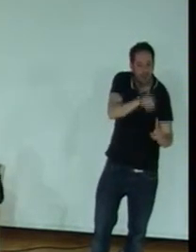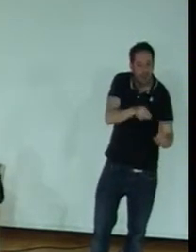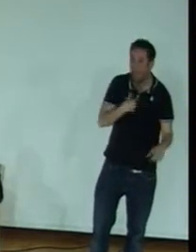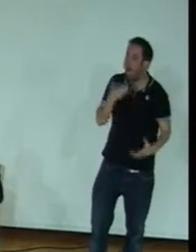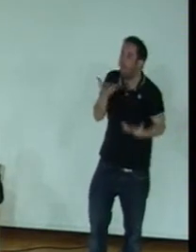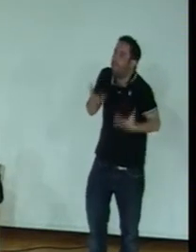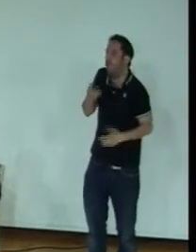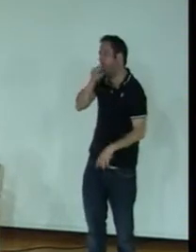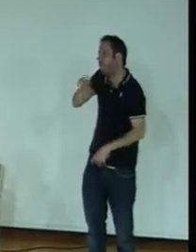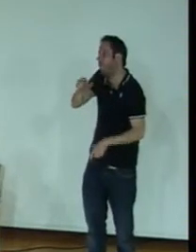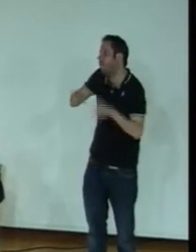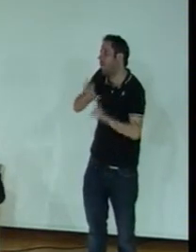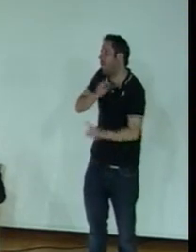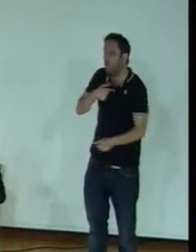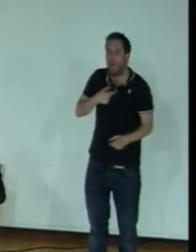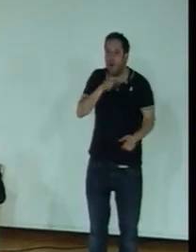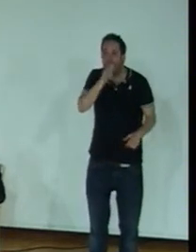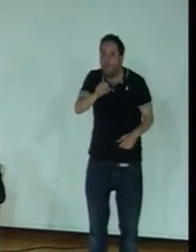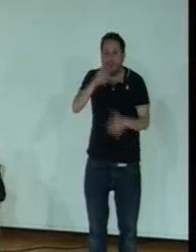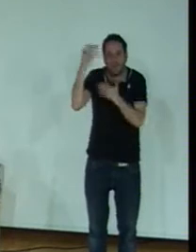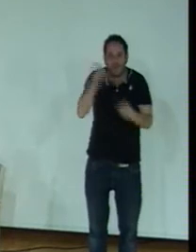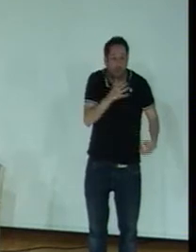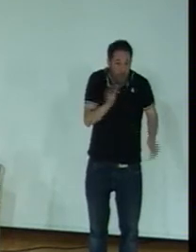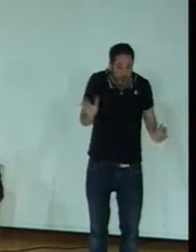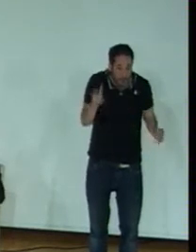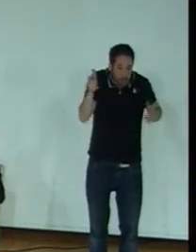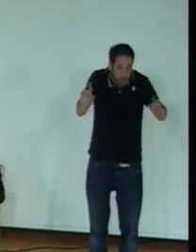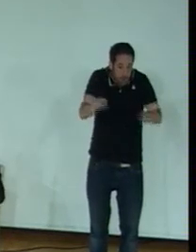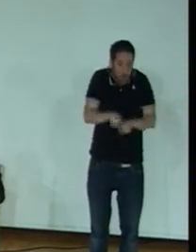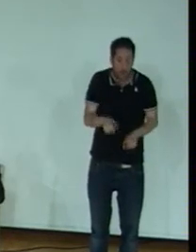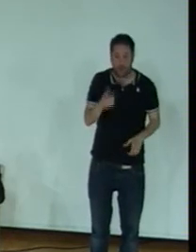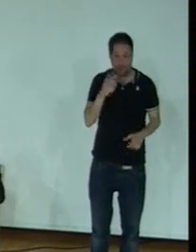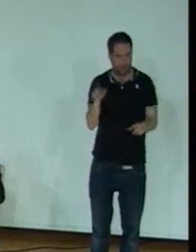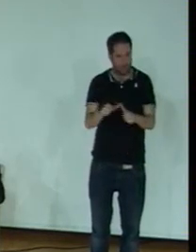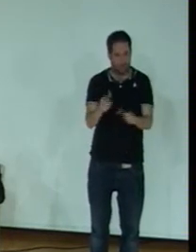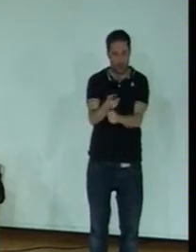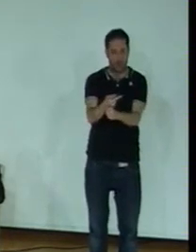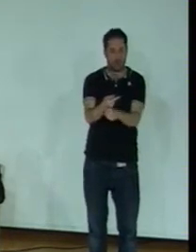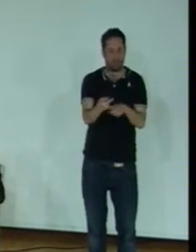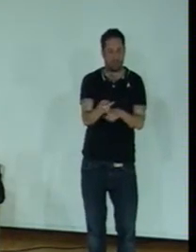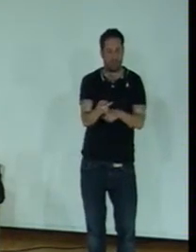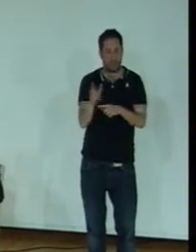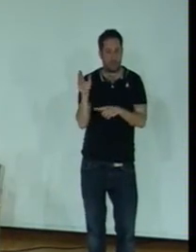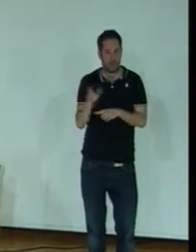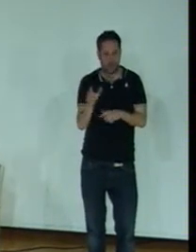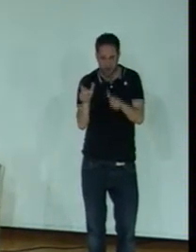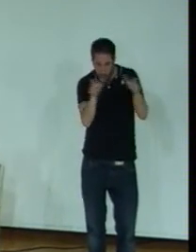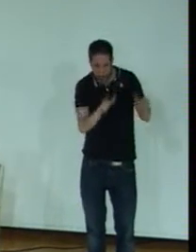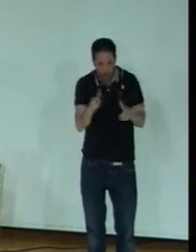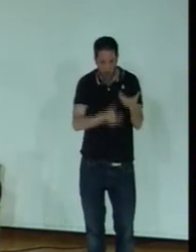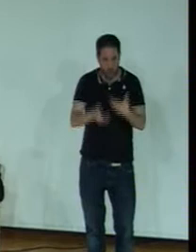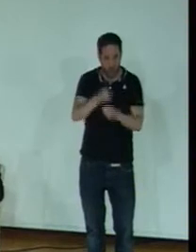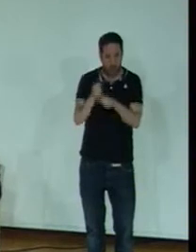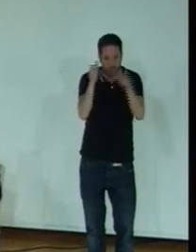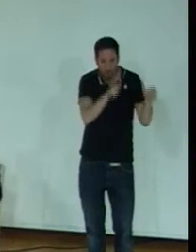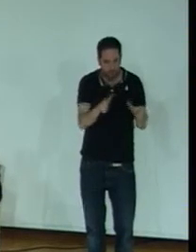pour les pédophiles, de la même manière que personne ne peut dire je suis pour les djihadistes. Donc on va mettre en place des outils de contrôle, de